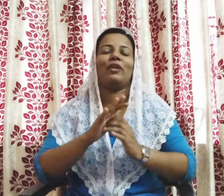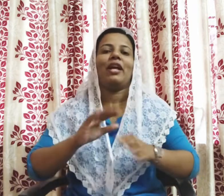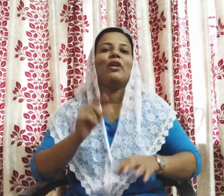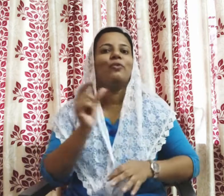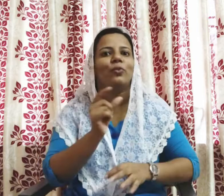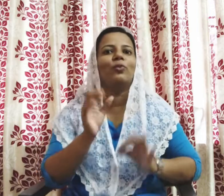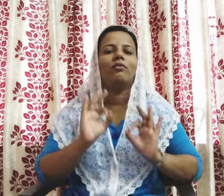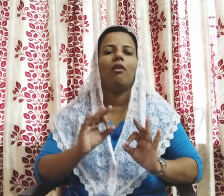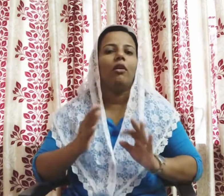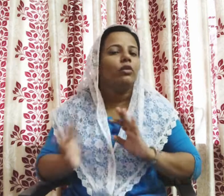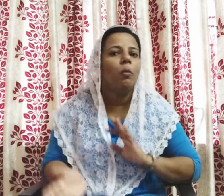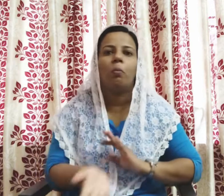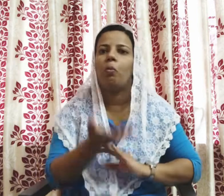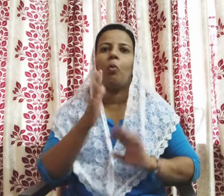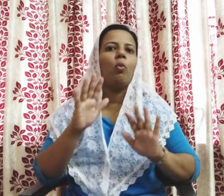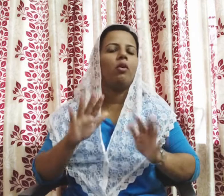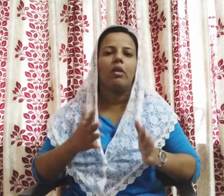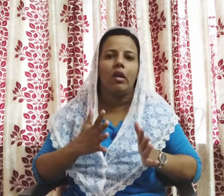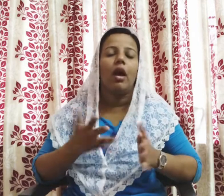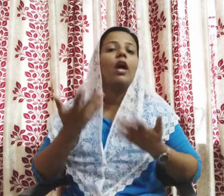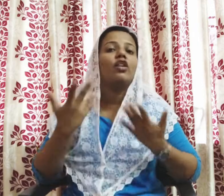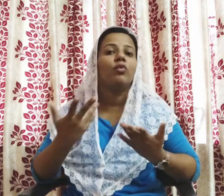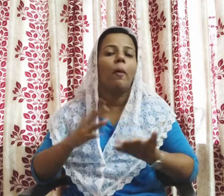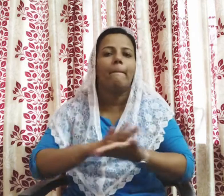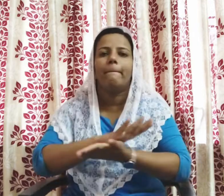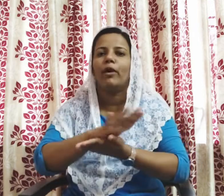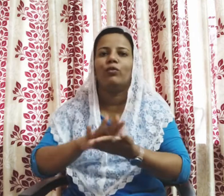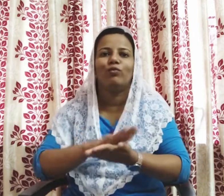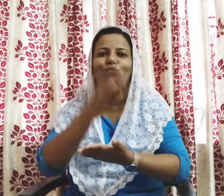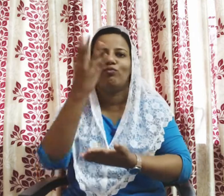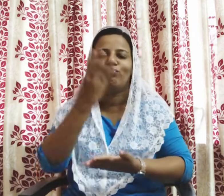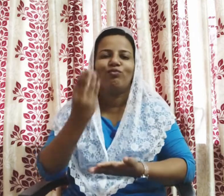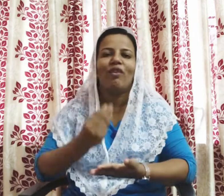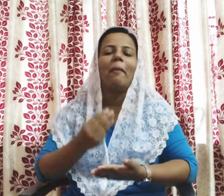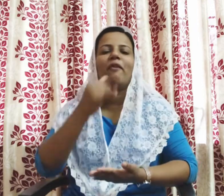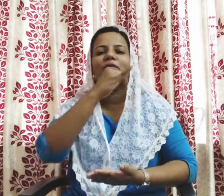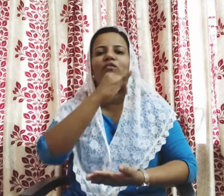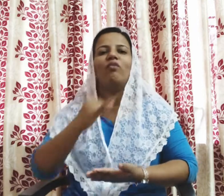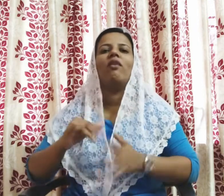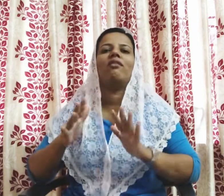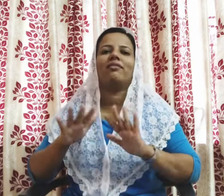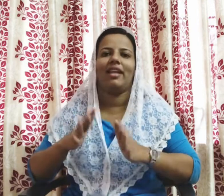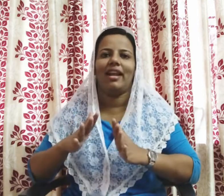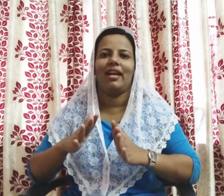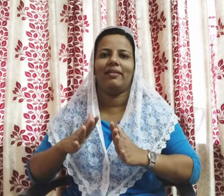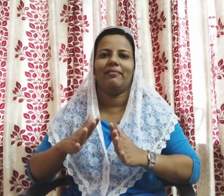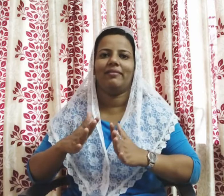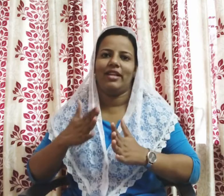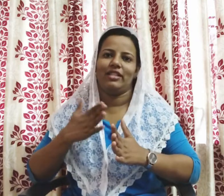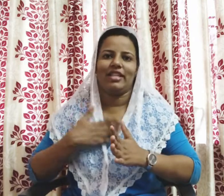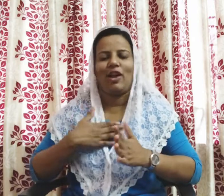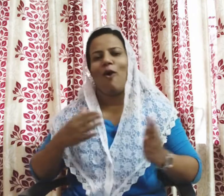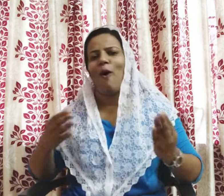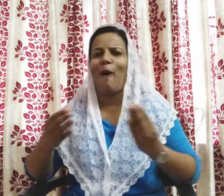പ്രയോജനമാണ്. ഞാൻ പോകാഞ്ഞാൽ കാര്യസ്ഥൻ നിങ്ങളുടെ അടുക്കൽ വരികയില്ല. യേശു പറയാൻ, ഞാൻ പോകാതിരുന്നാൽ ഞാൻ നിങ്ങളുടെ അടുക്കൽ ഇരിക്കും,